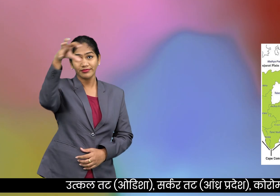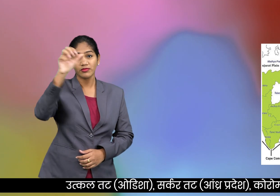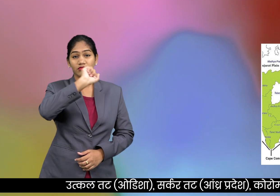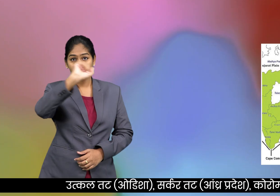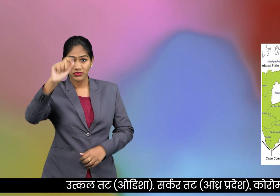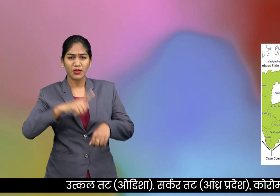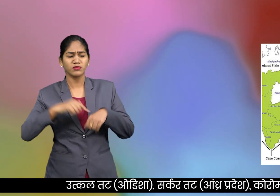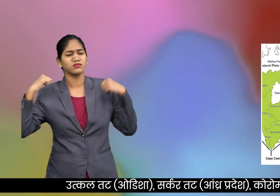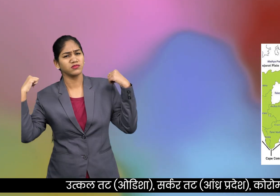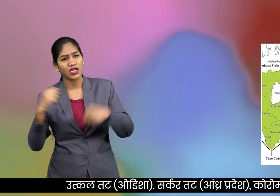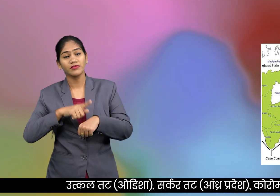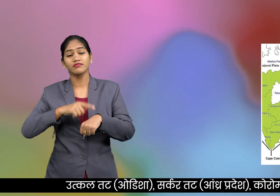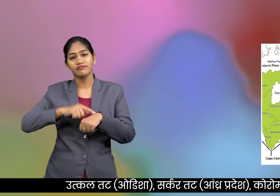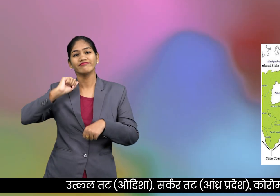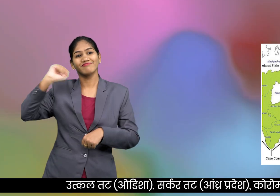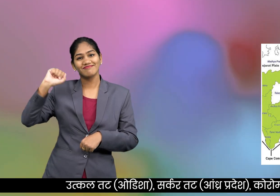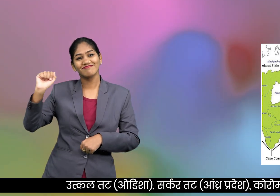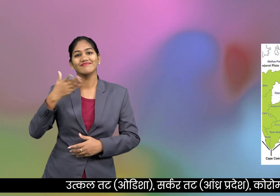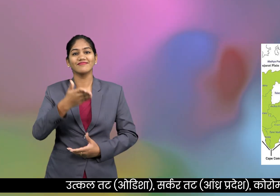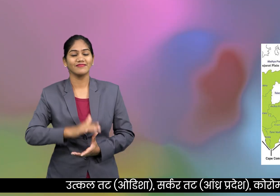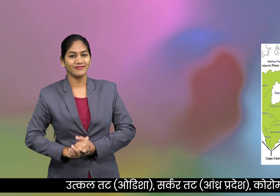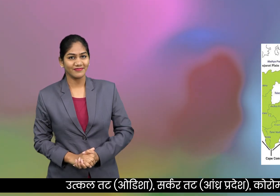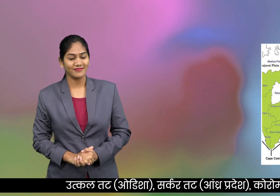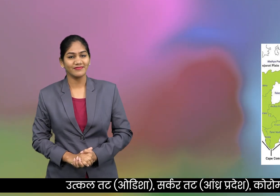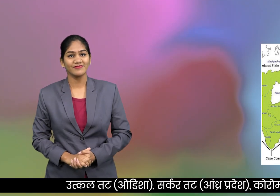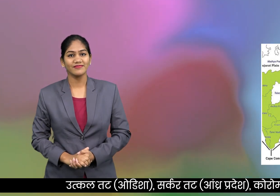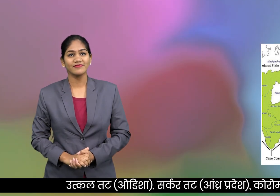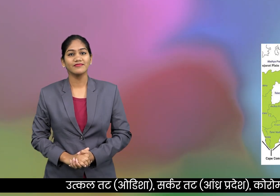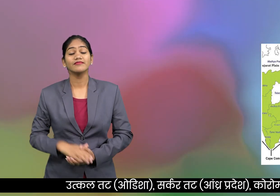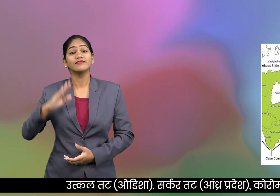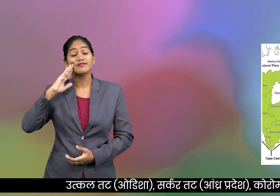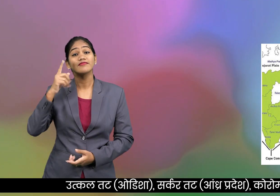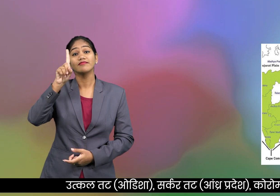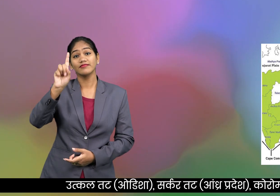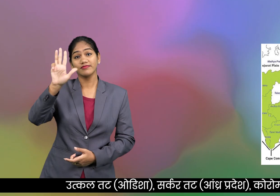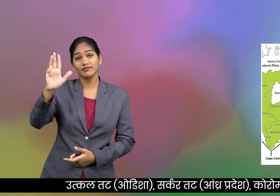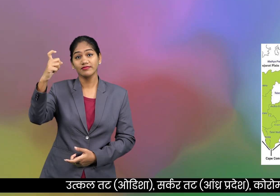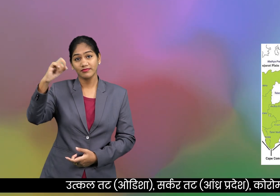उत्कल तट ओडिशा, सरकर तट आंध्र प्रदेश, कोरमंडल तट तमिलनाडु।